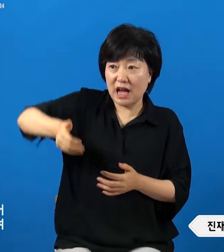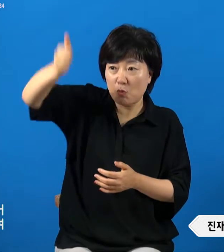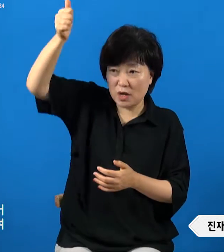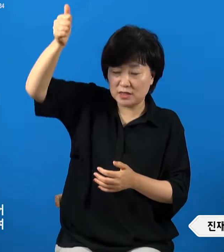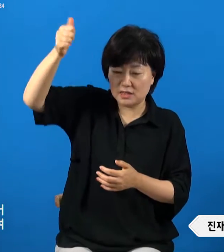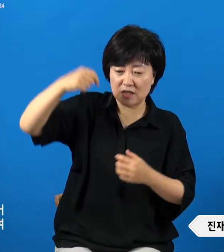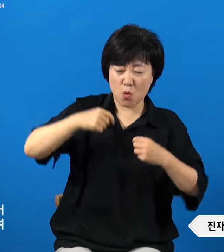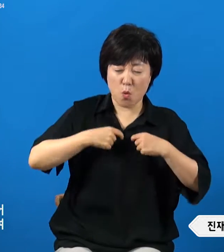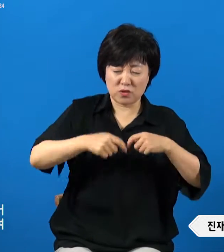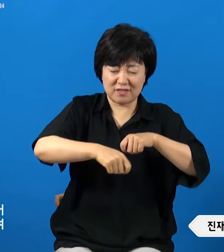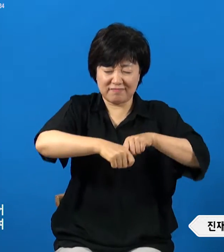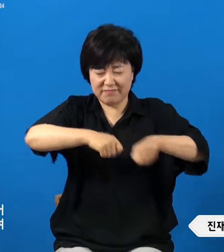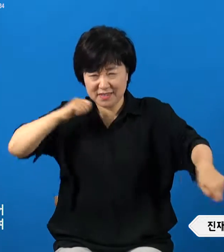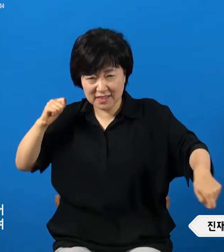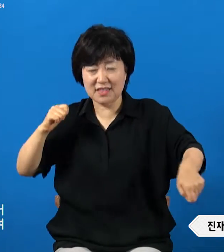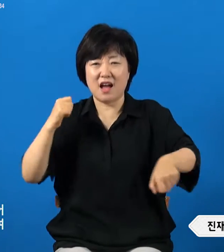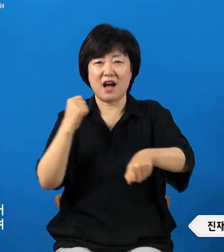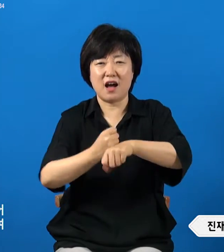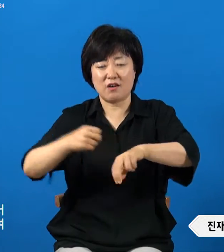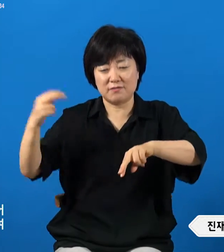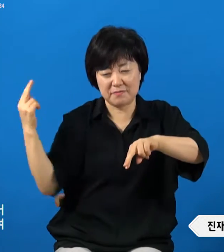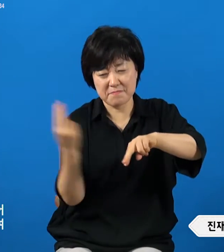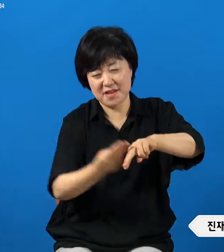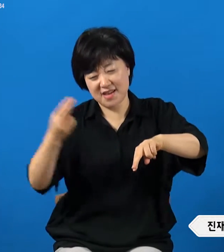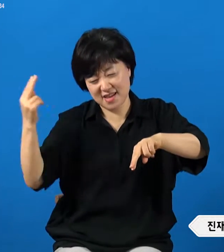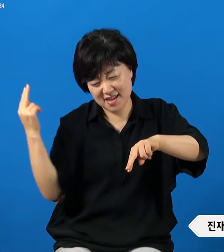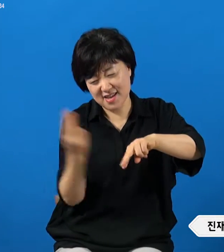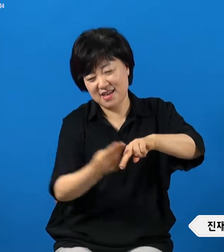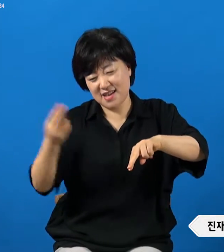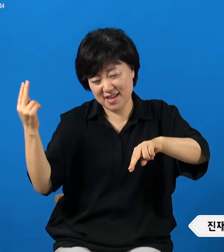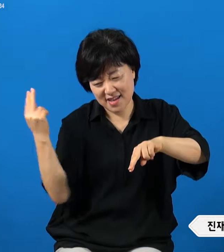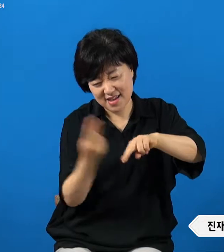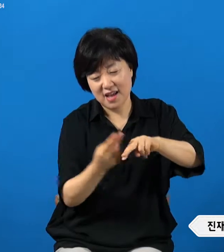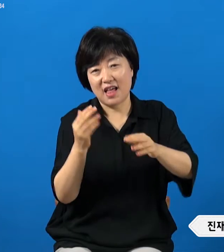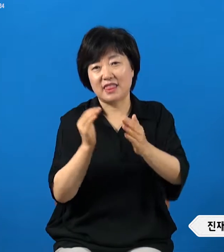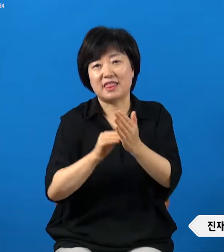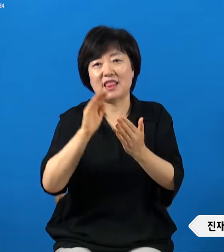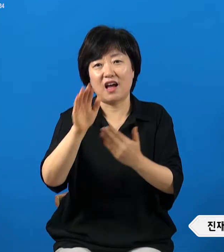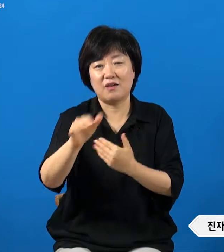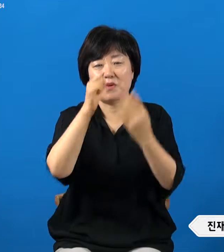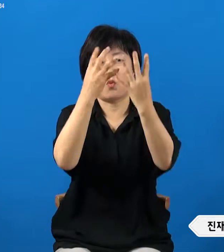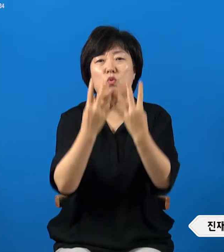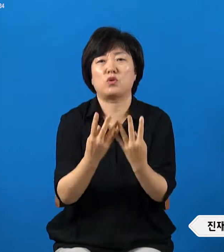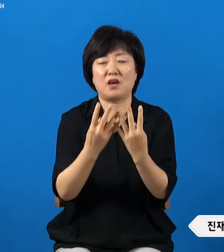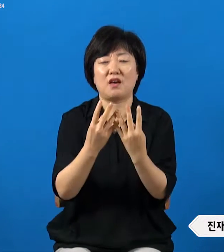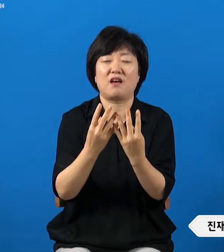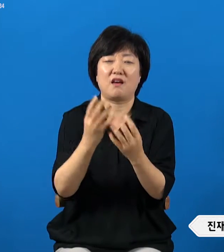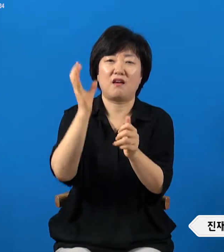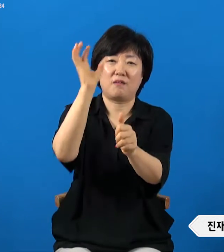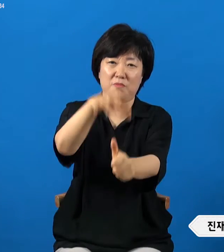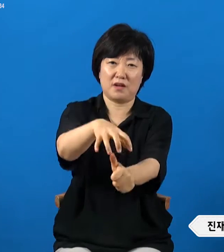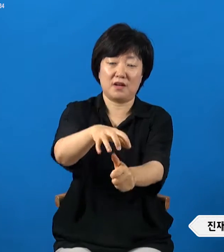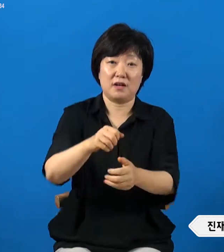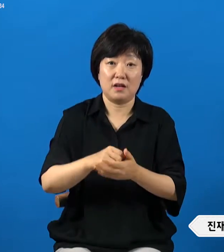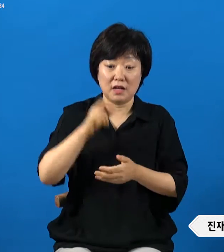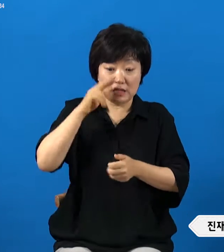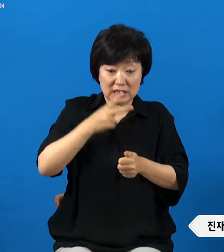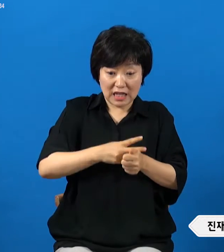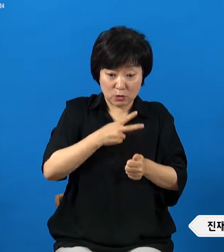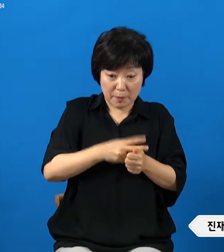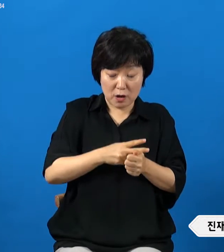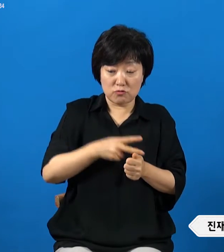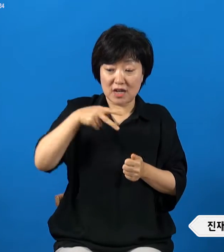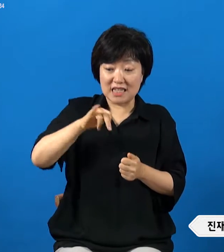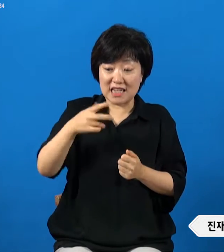상관들이 옷을 찢어버리고 매로 치라 하여 많이 친 후에 옥에 가두고, 성경은